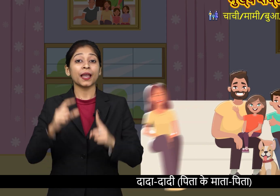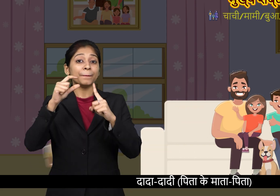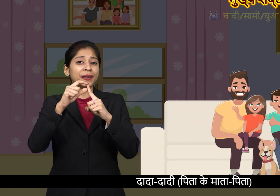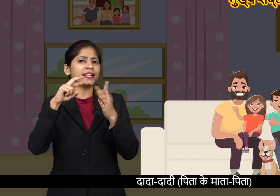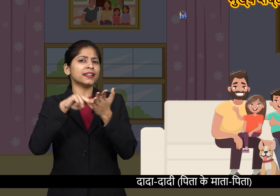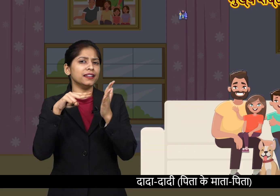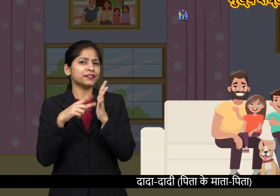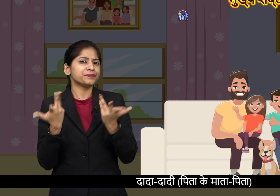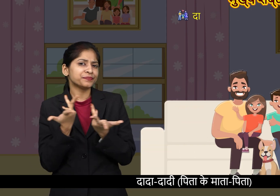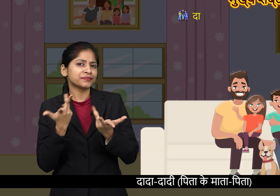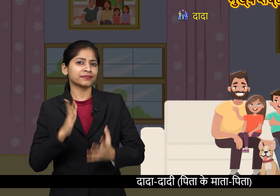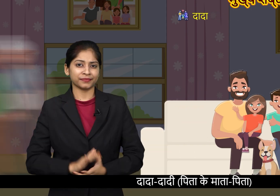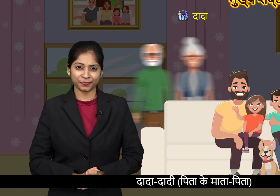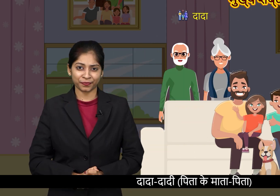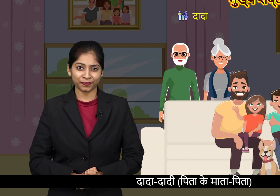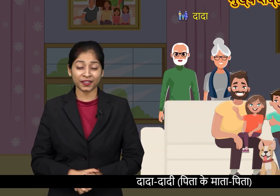दादा दादी पिता के माता पिता,